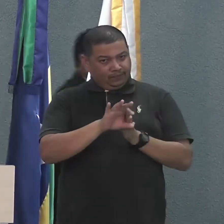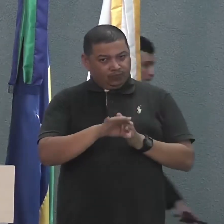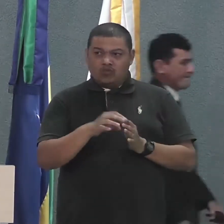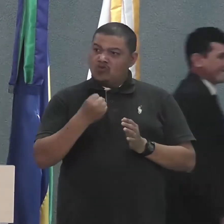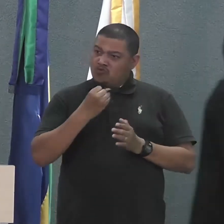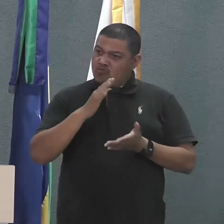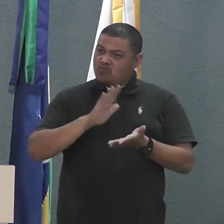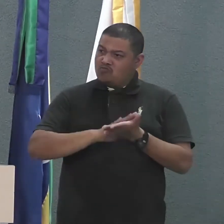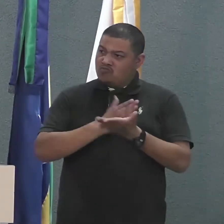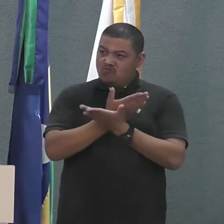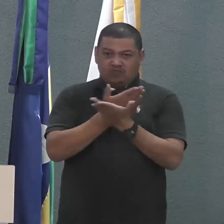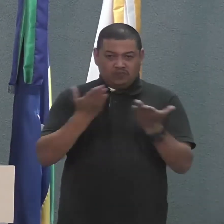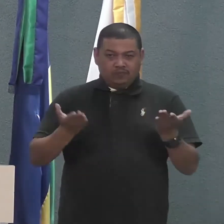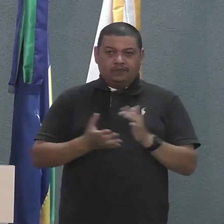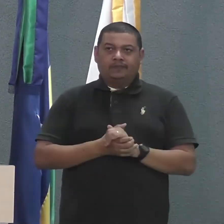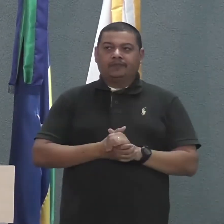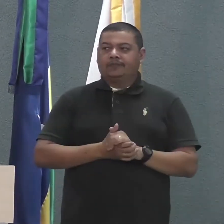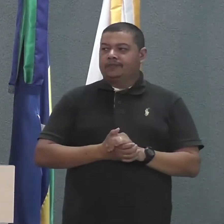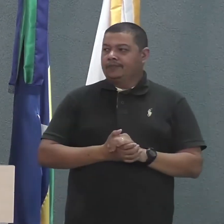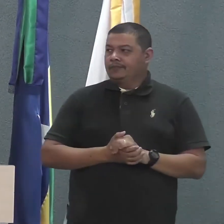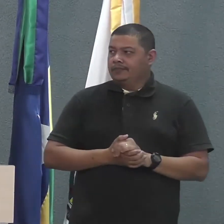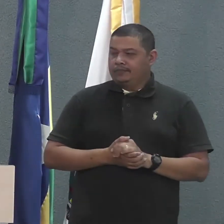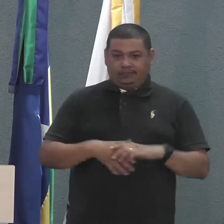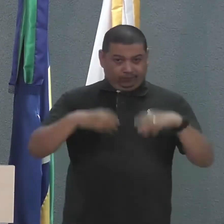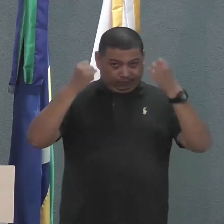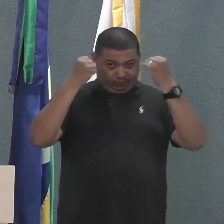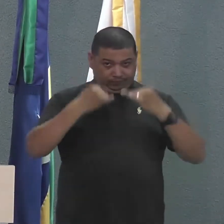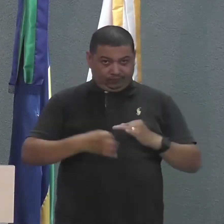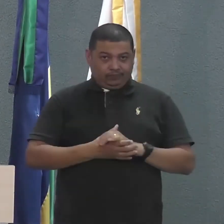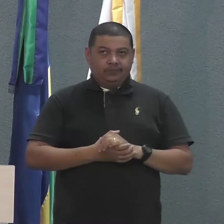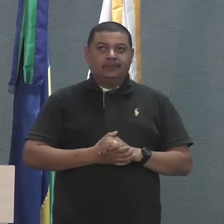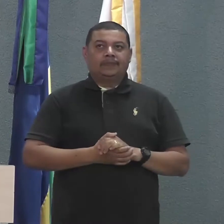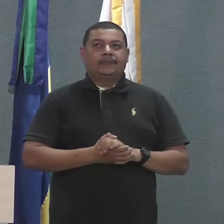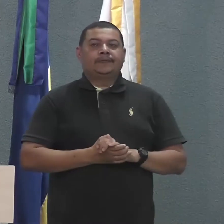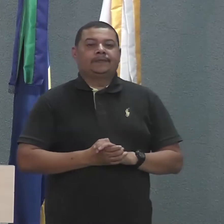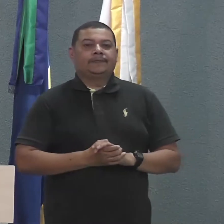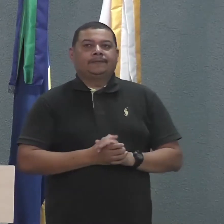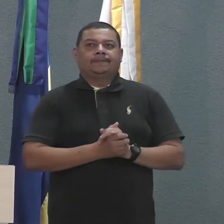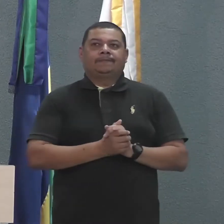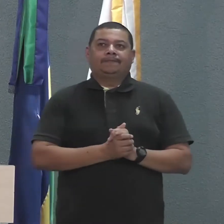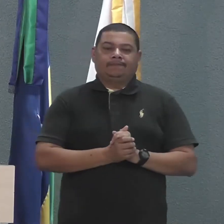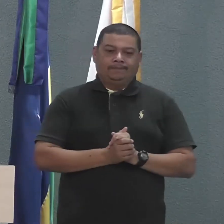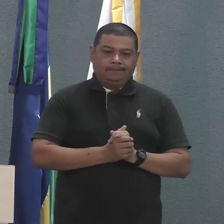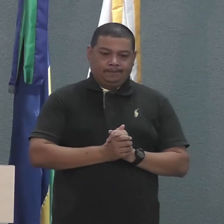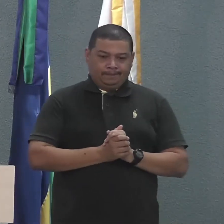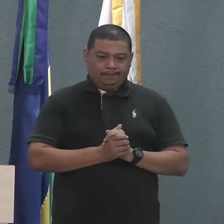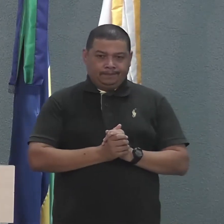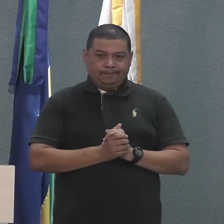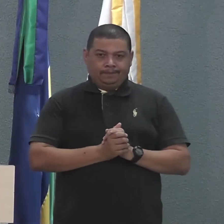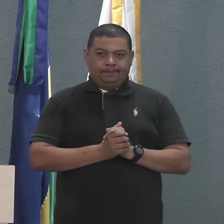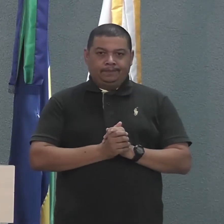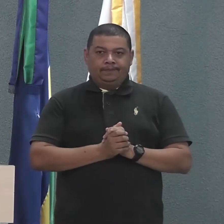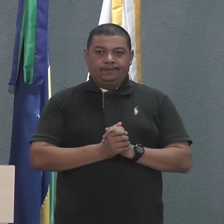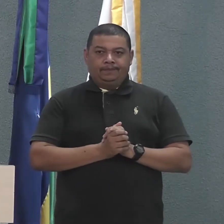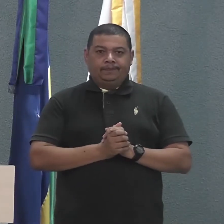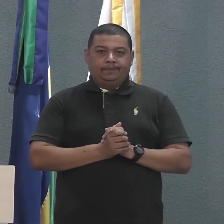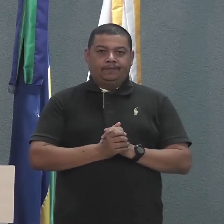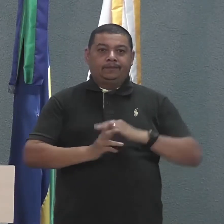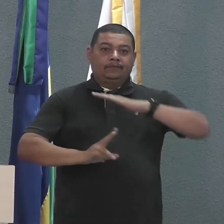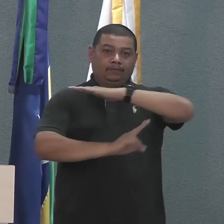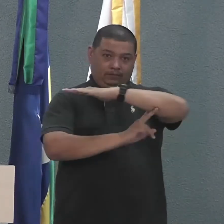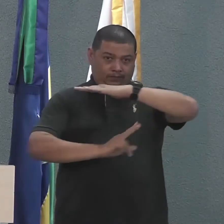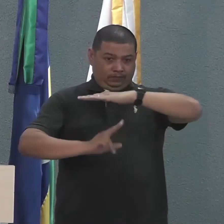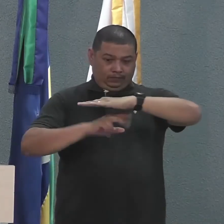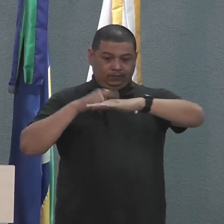aqui o registro. Falar um pouquinho de mobilidade urbana, falar um pouquinho da ponte da Afonso